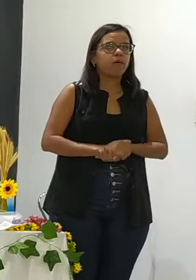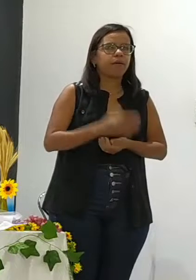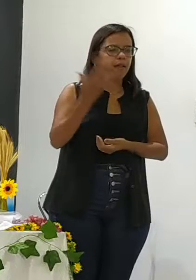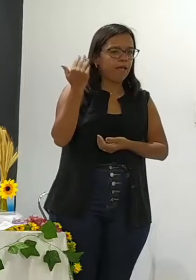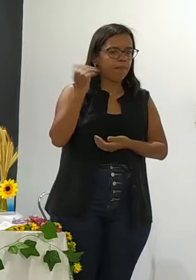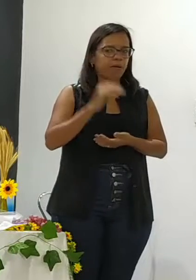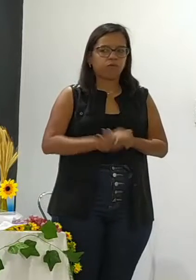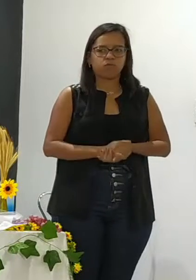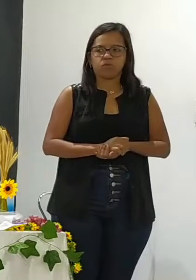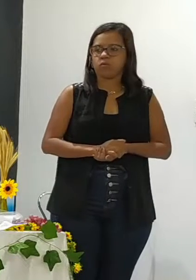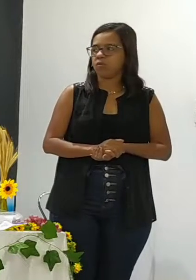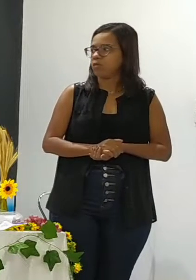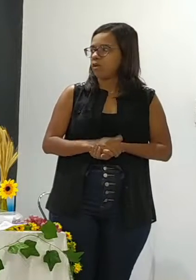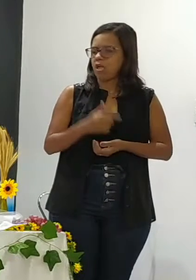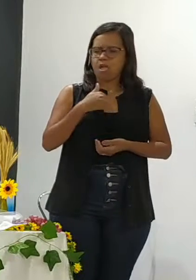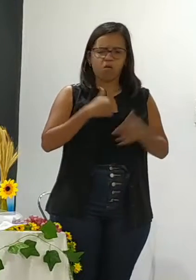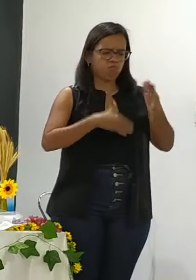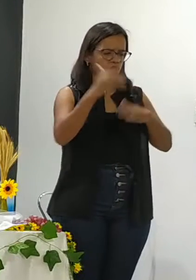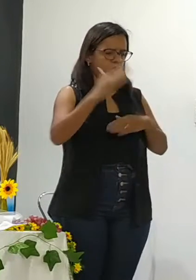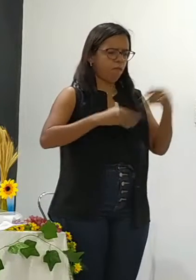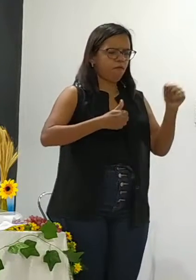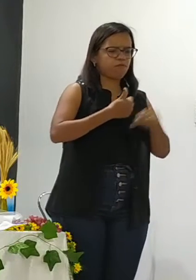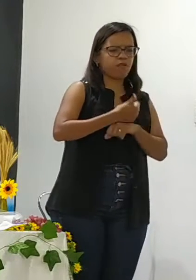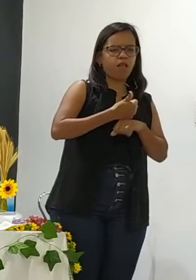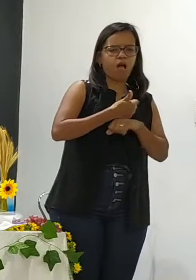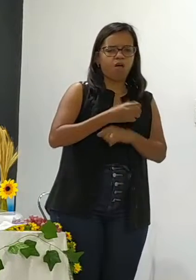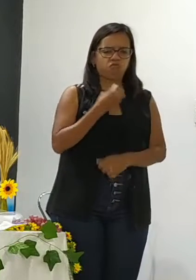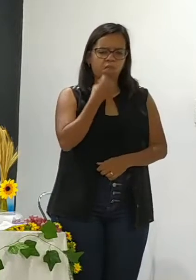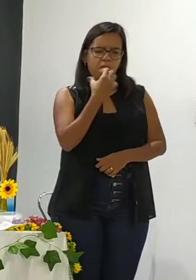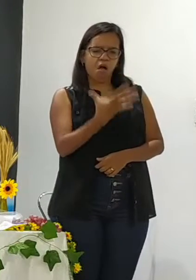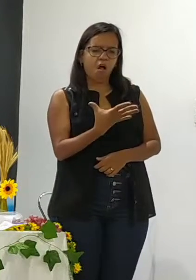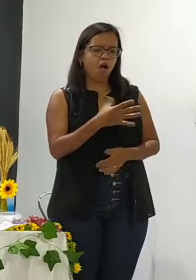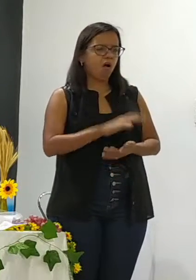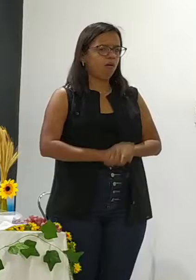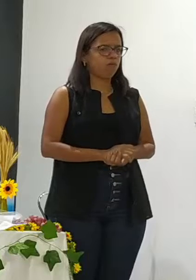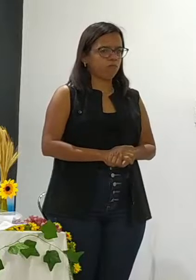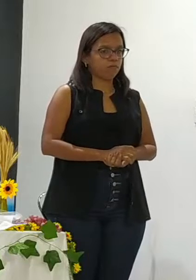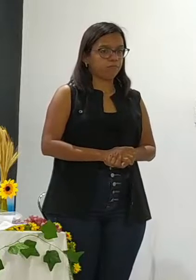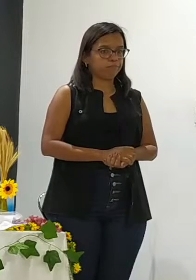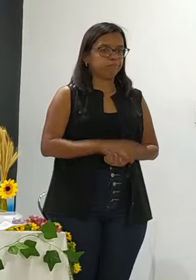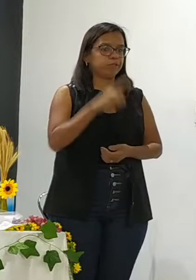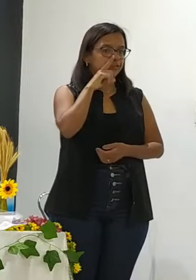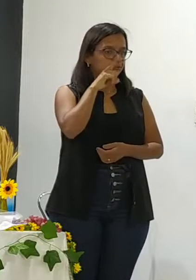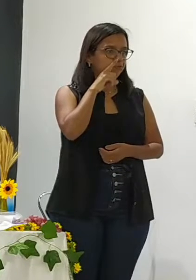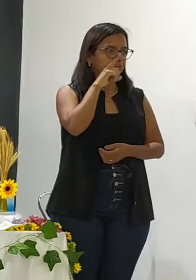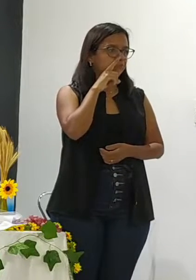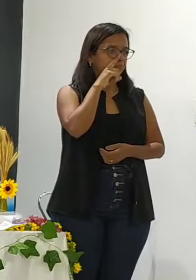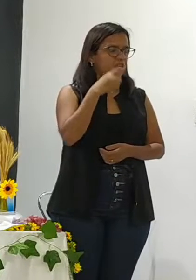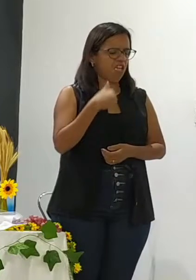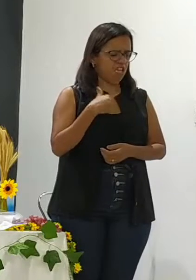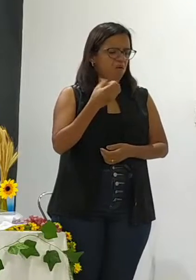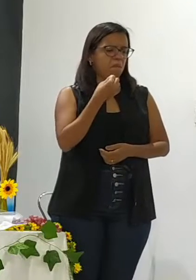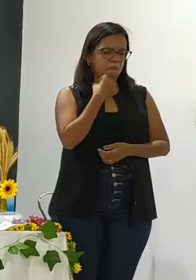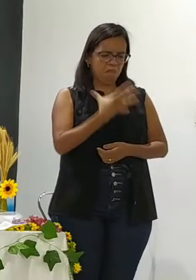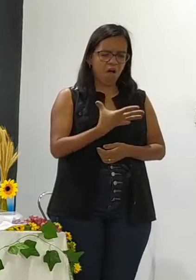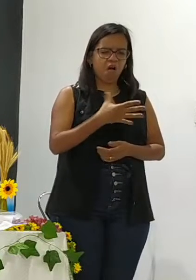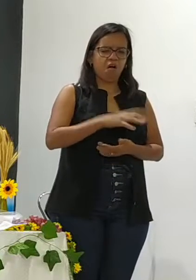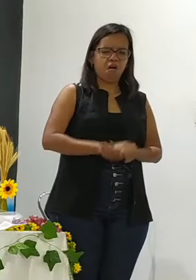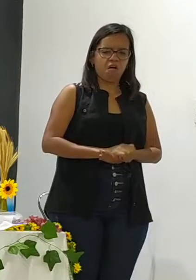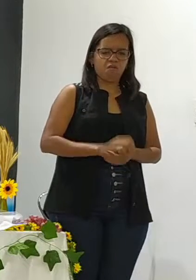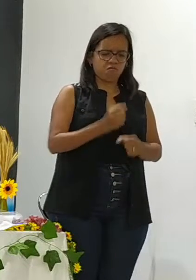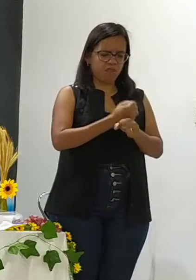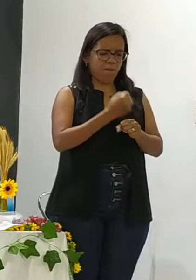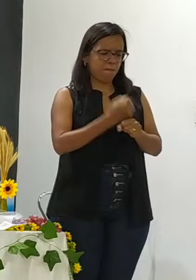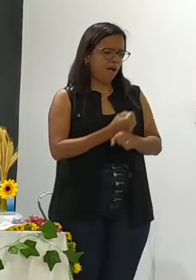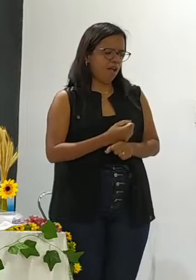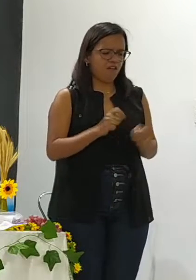naquela época, eu sou profissional, eu sou bom. Olha só o perigo. Eu sou bom, rapaz. Eu sou serralheiro, eu sou